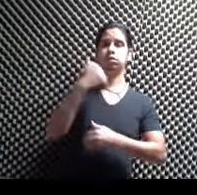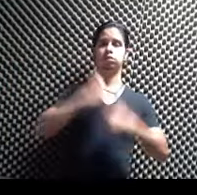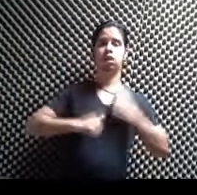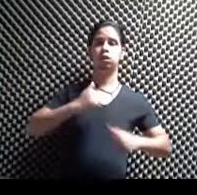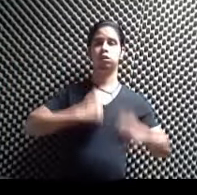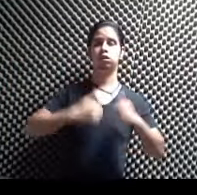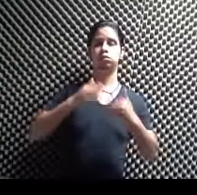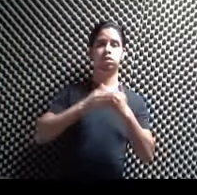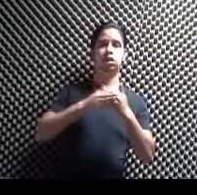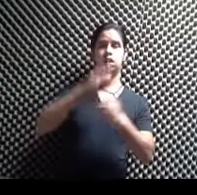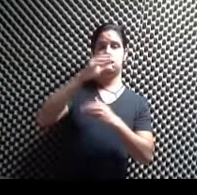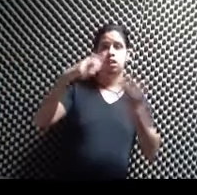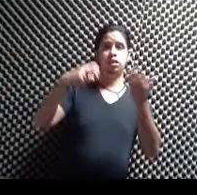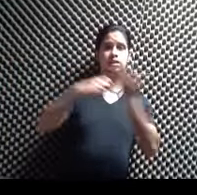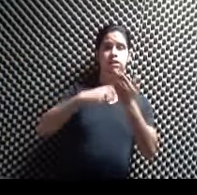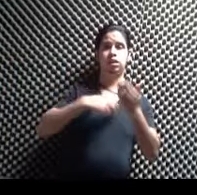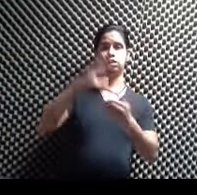Center y